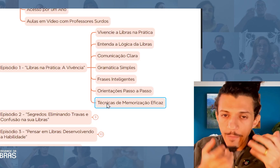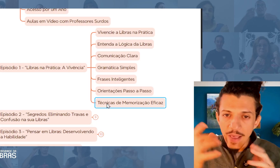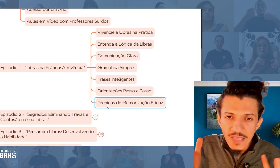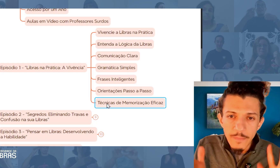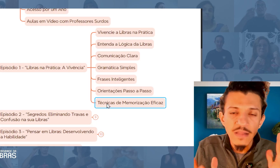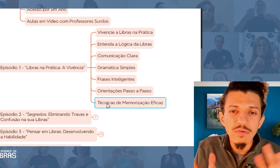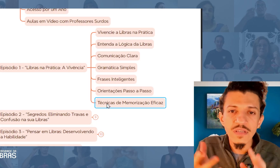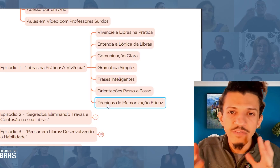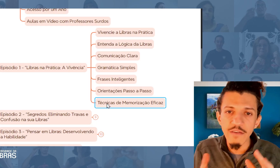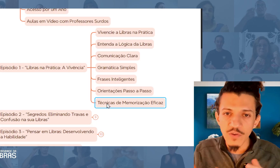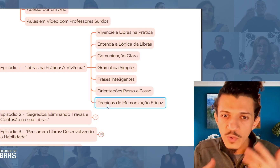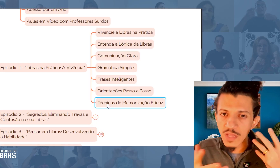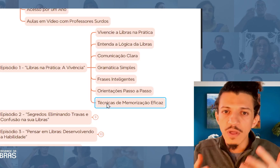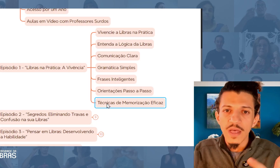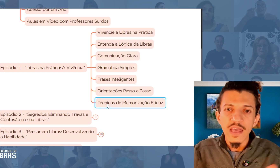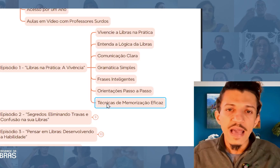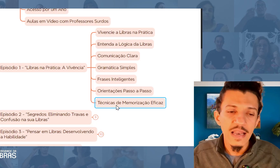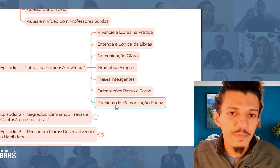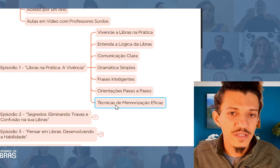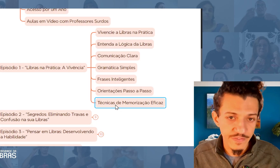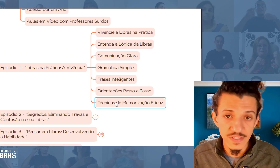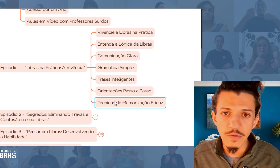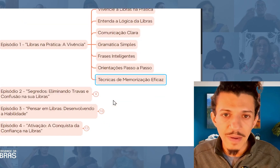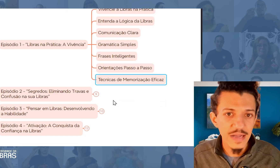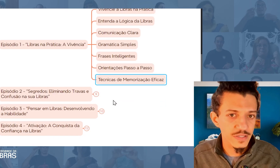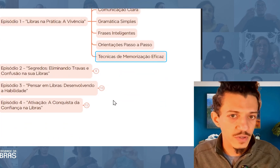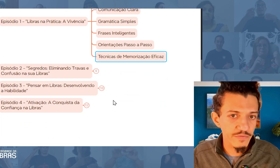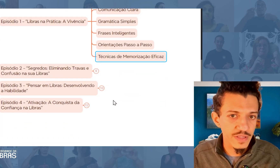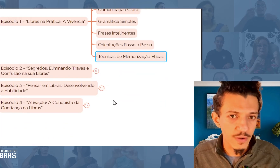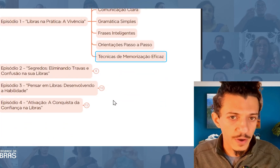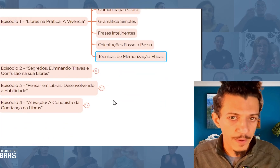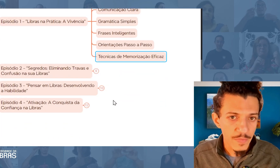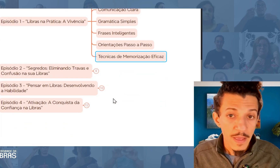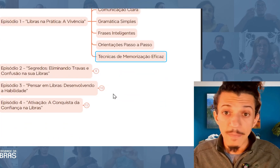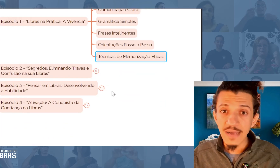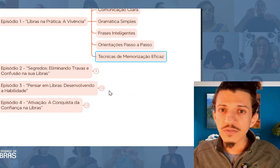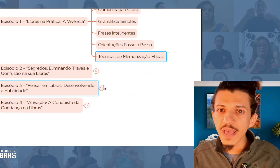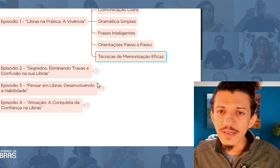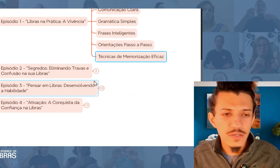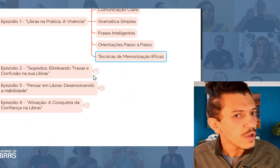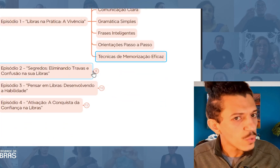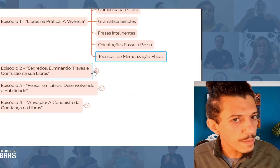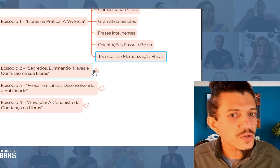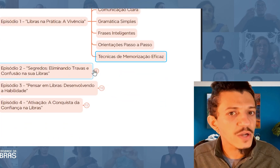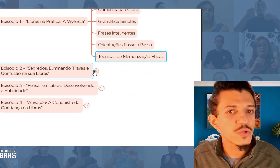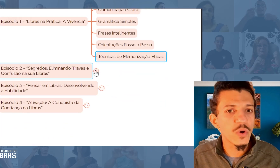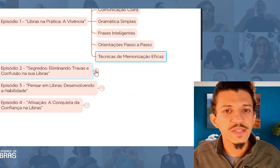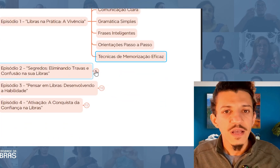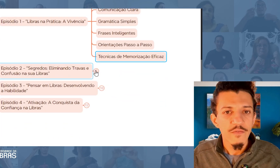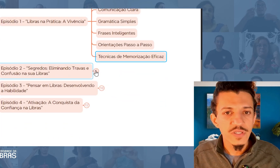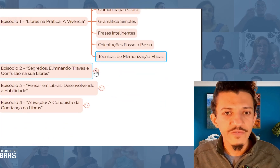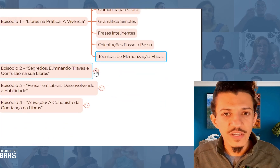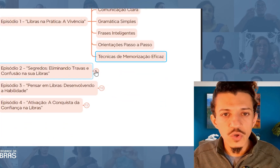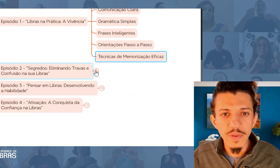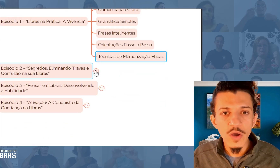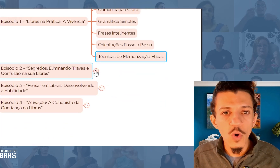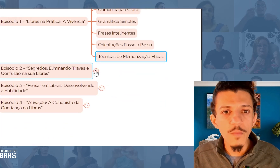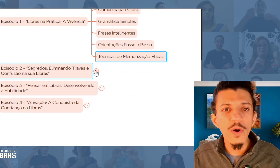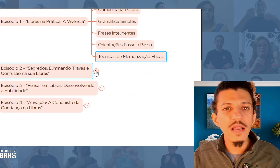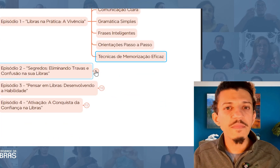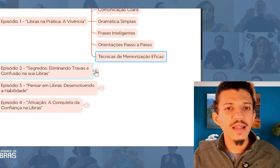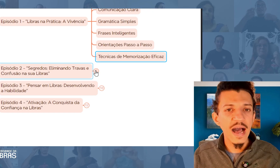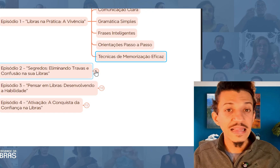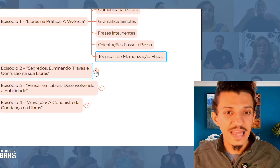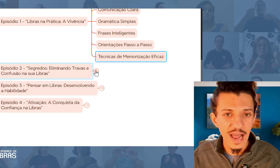vai ir percebendo que você vai evoluindo e a Libras vai fazendo parte da sua vida agora. Mais do que isso, no episódio 2, você vai descobrir